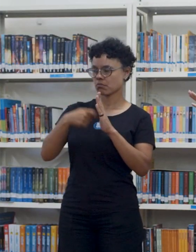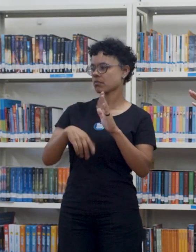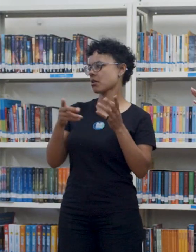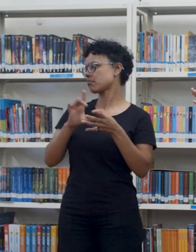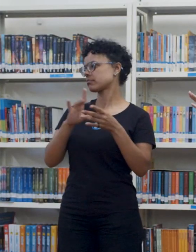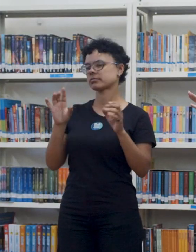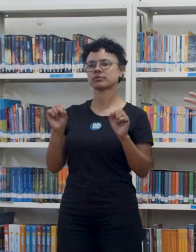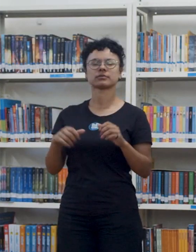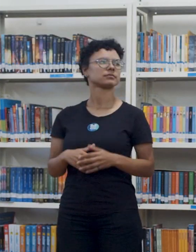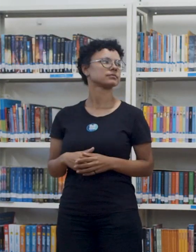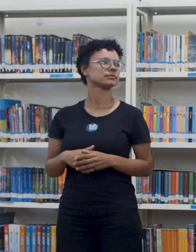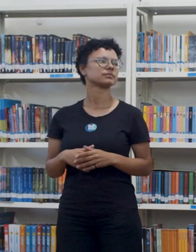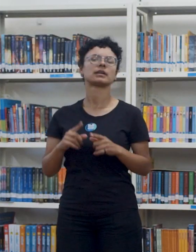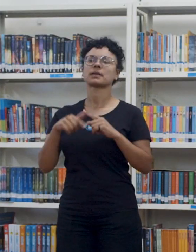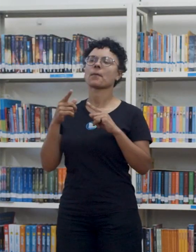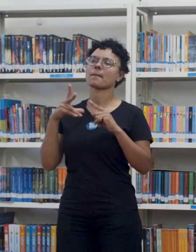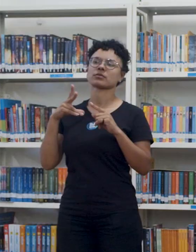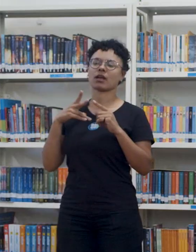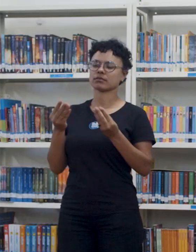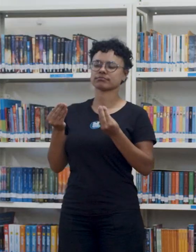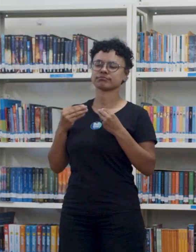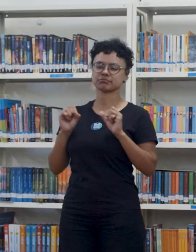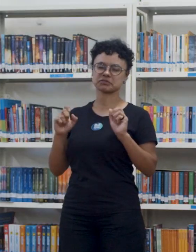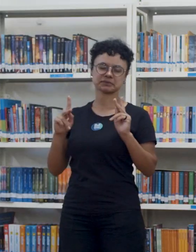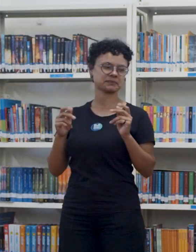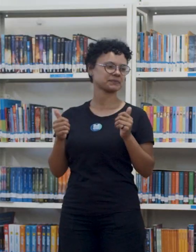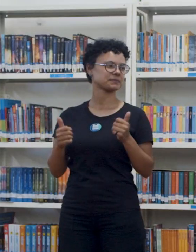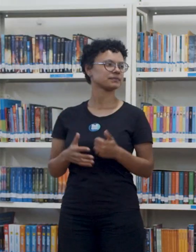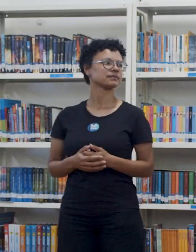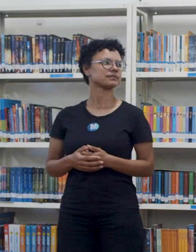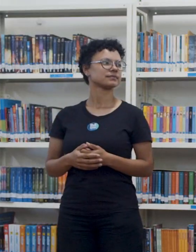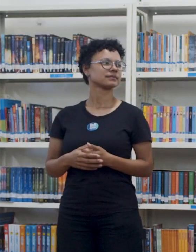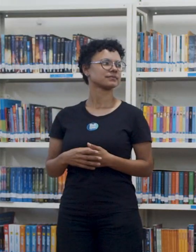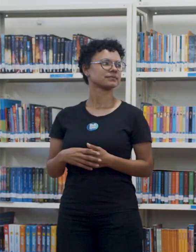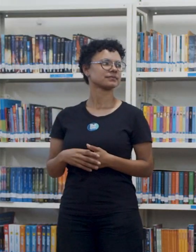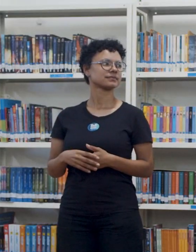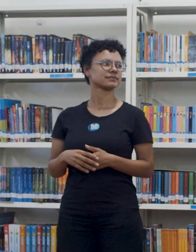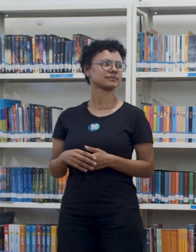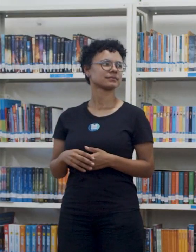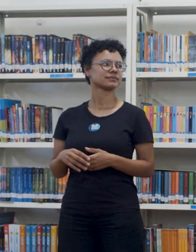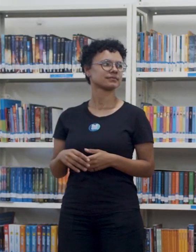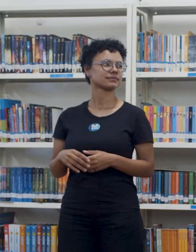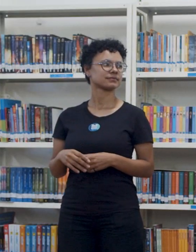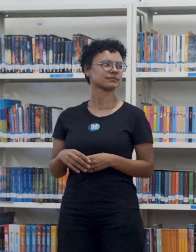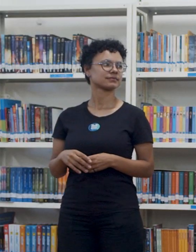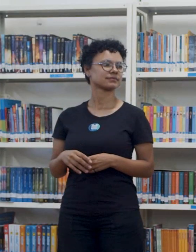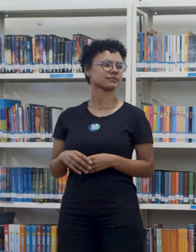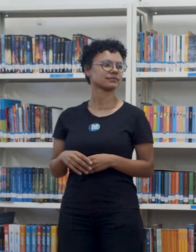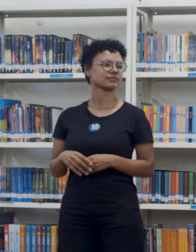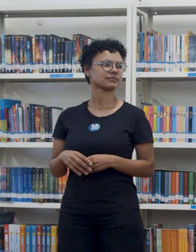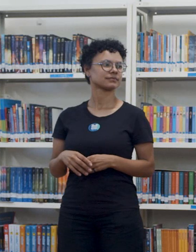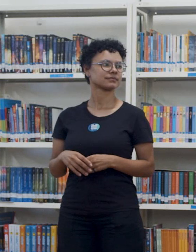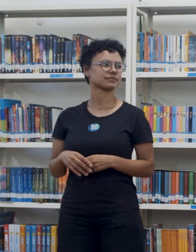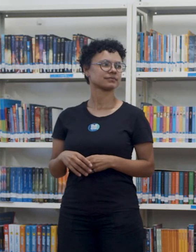escreveu. Não? Depois pode mostrar para mim, tá? Porque senão a gente perde o horário da biblioteca também.